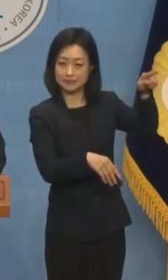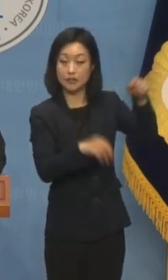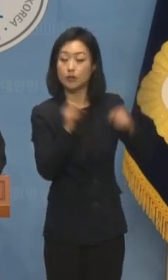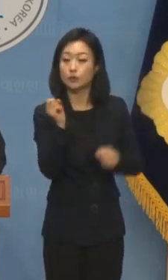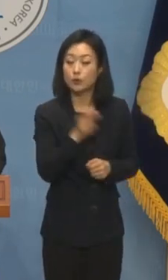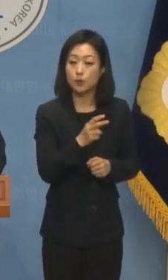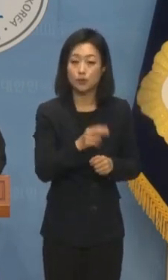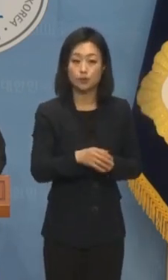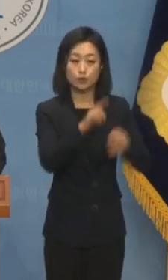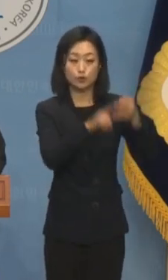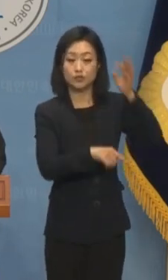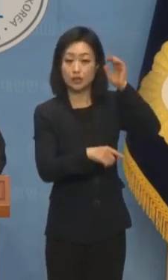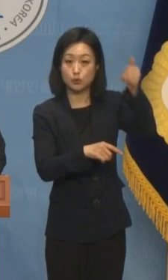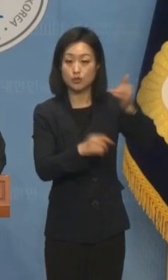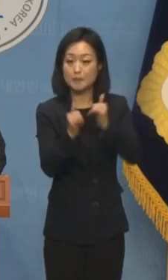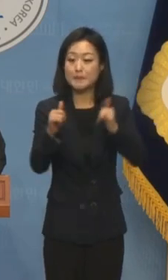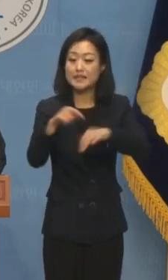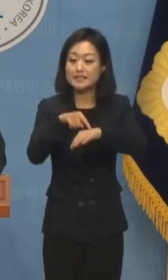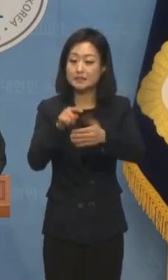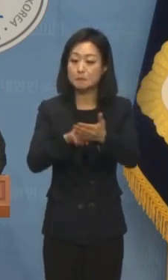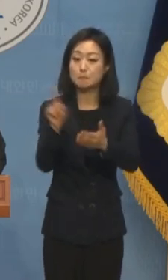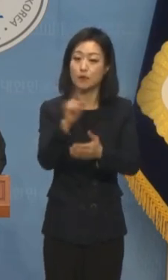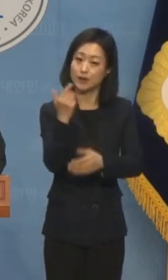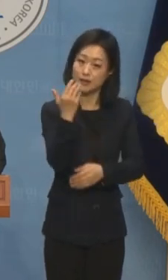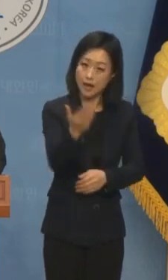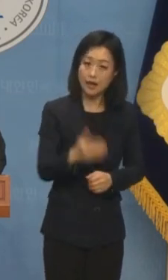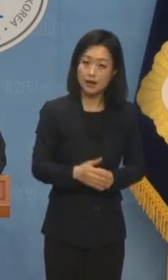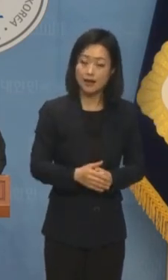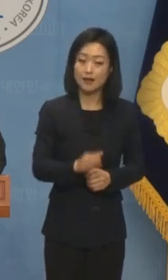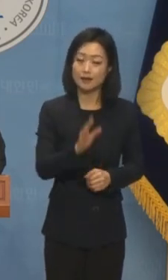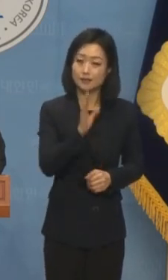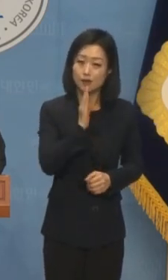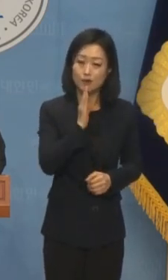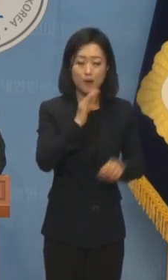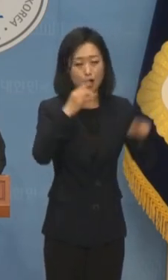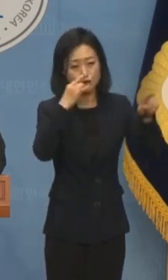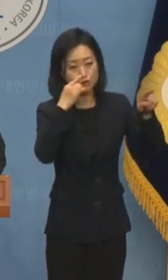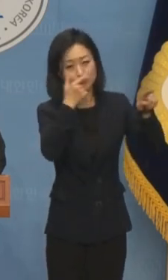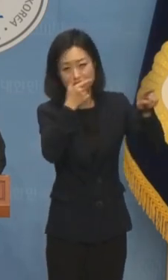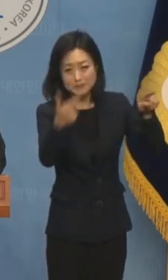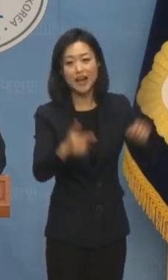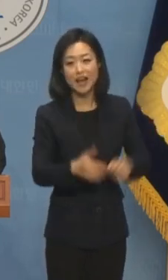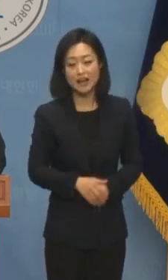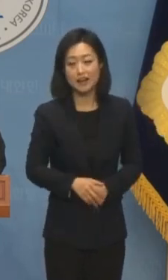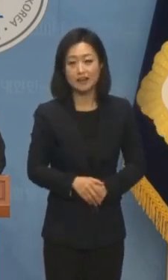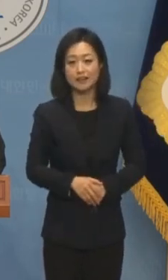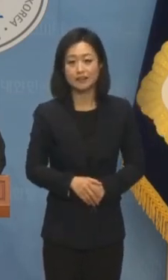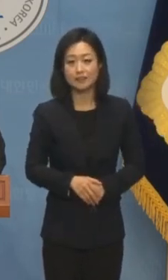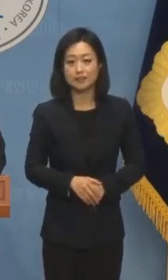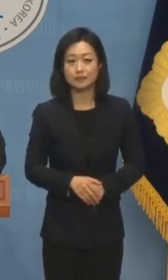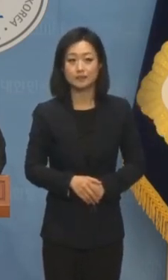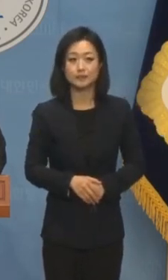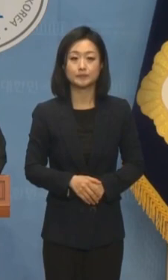대통령이 말하는 민심이 어디에 있는 것인지 참으로 궁금할 지경입니다.